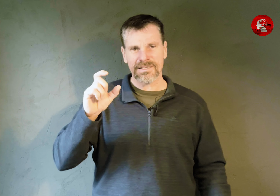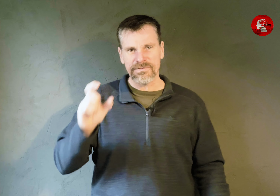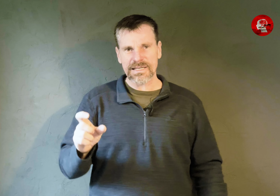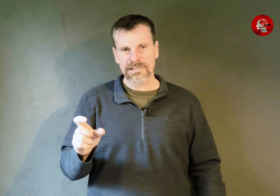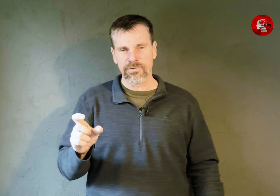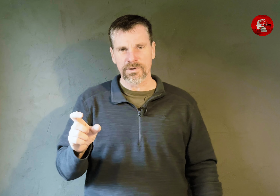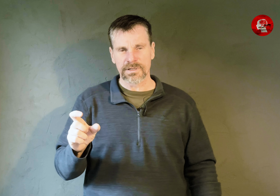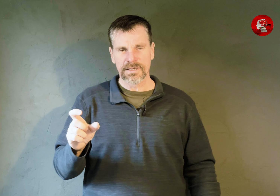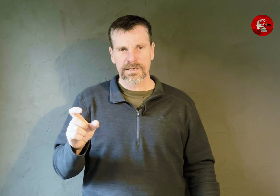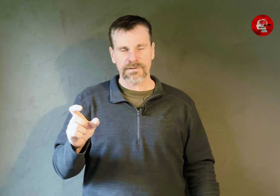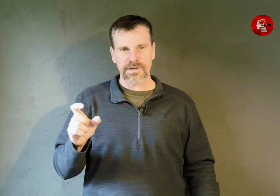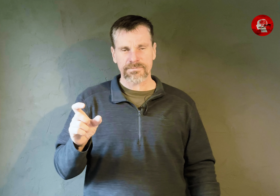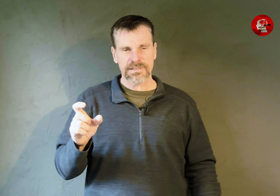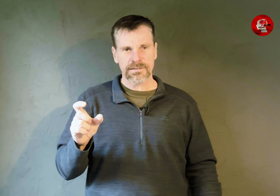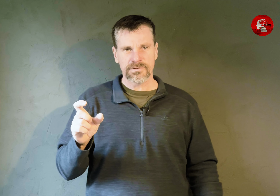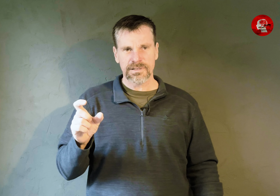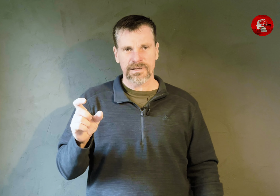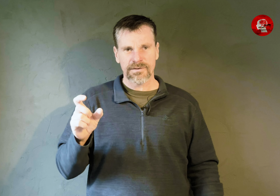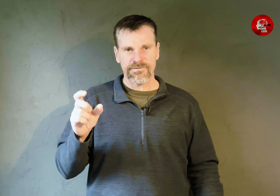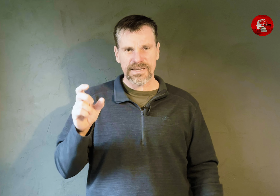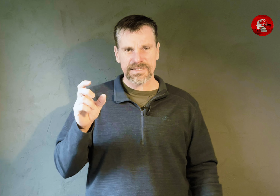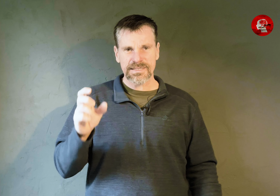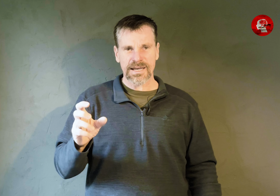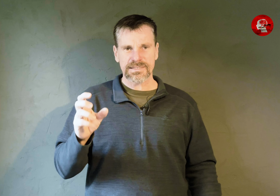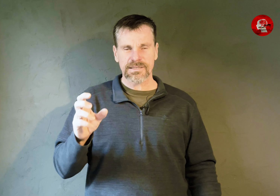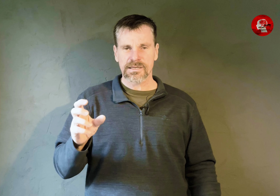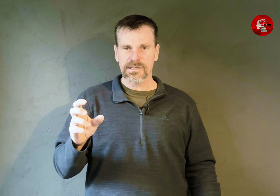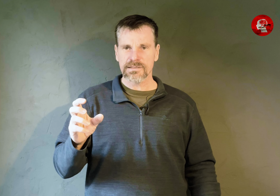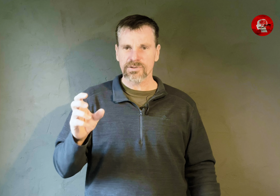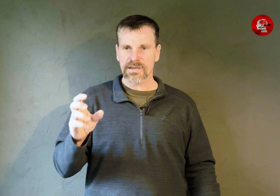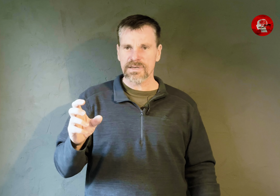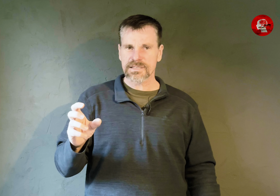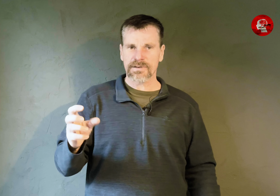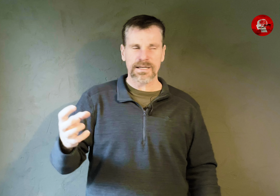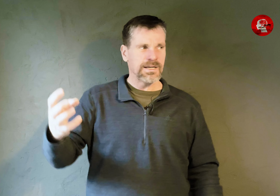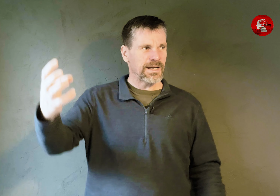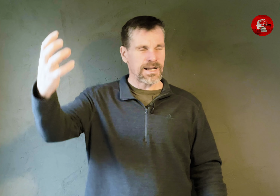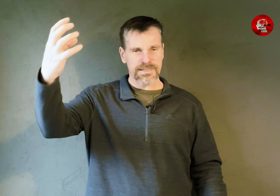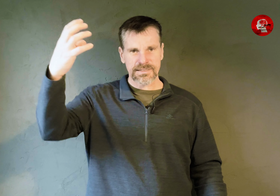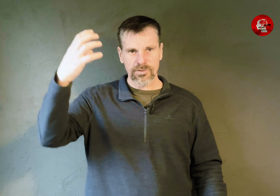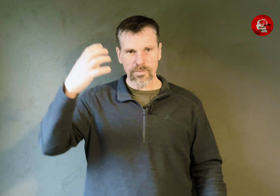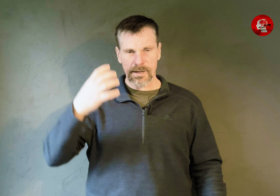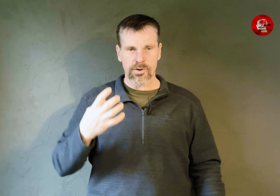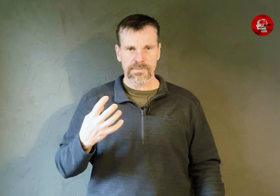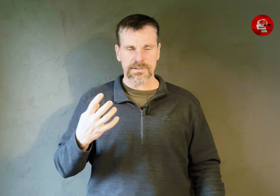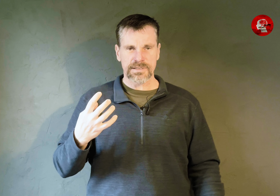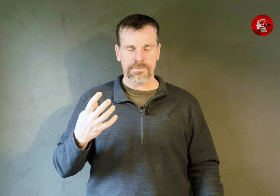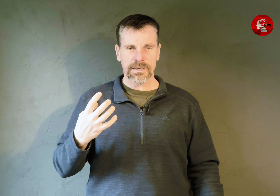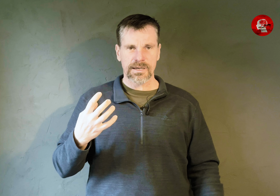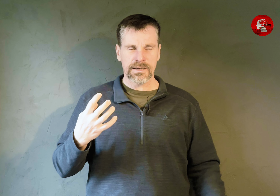entwickelt wurde dann fragt man sich natürlich wessen geistige kind hier unterwegs war als das ding rüber gekommen ist aus amerika